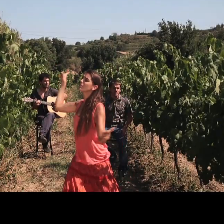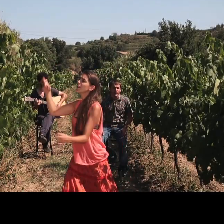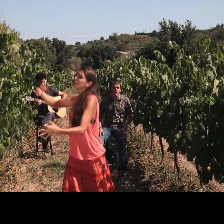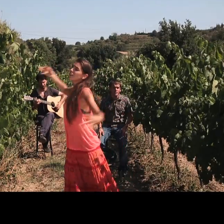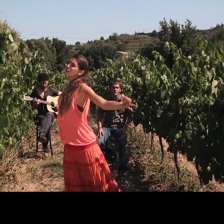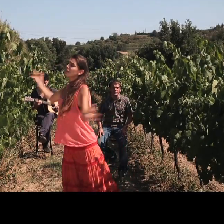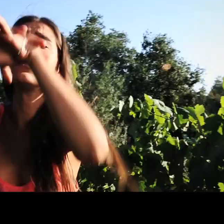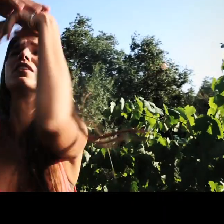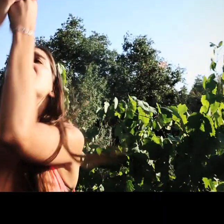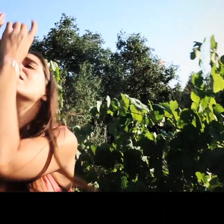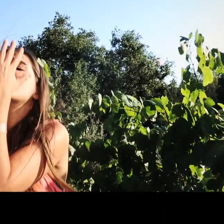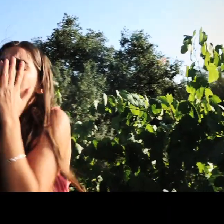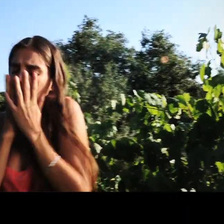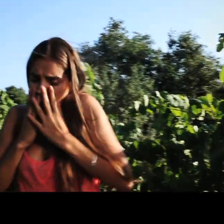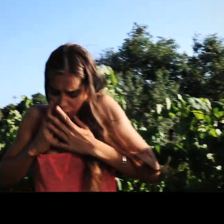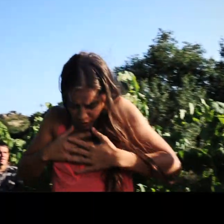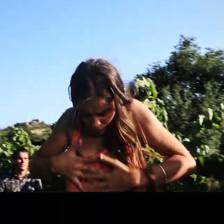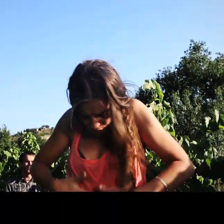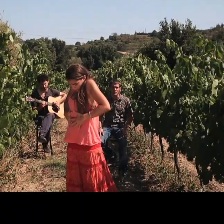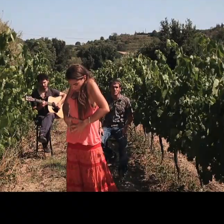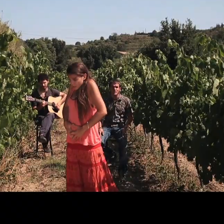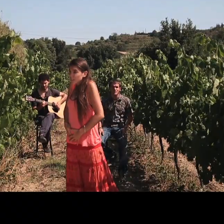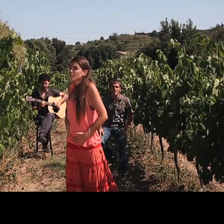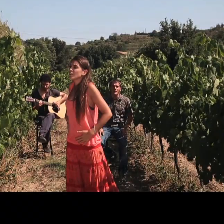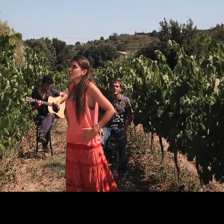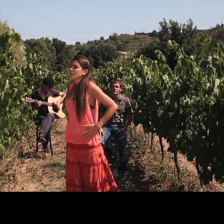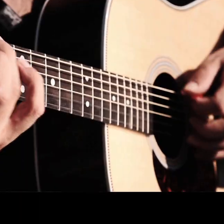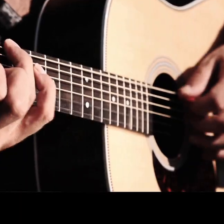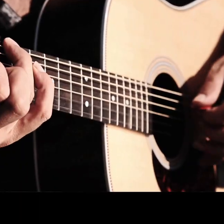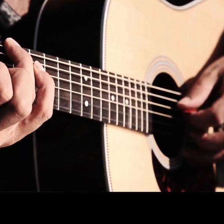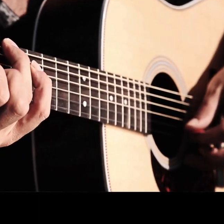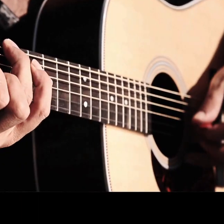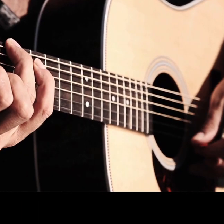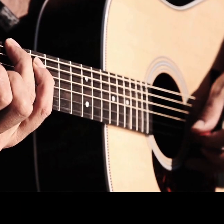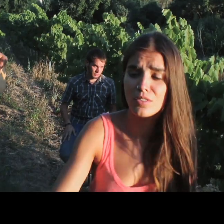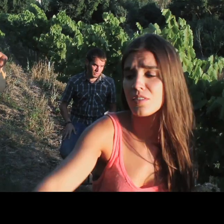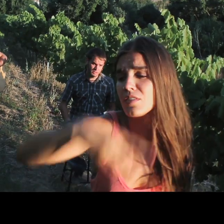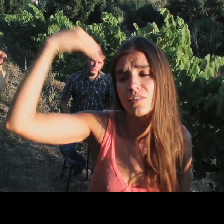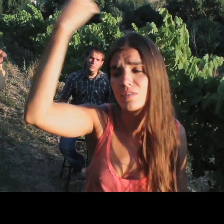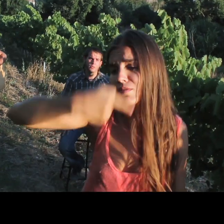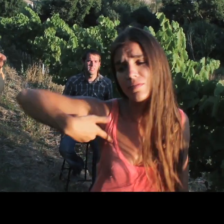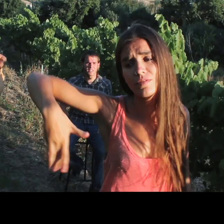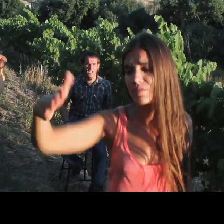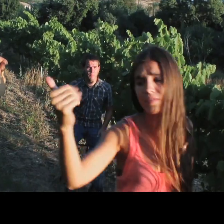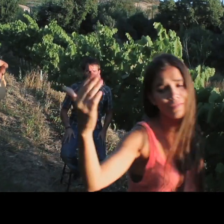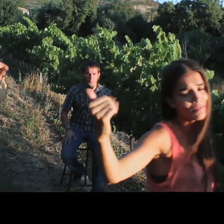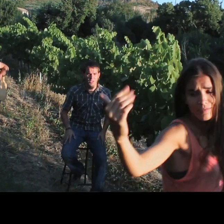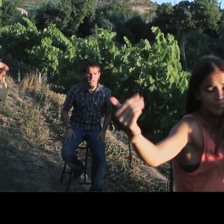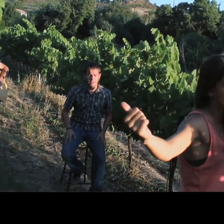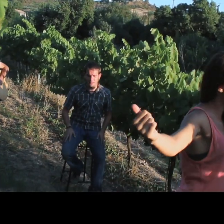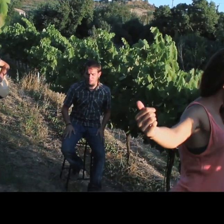No estranyis les carícies de les mans al ventre. No insinuïs